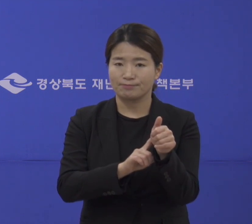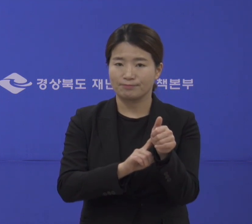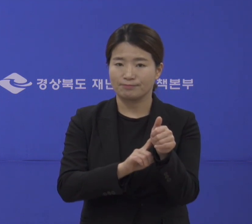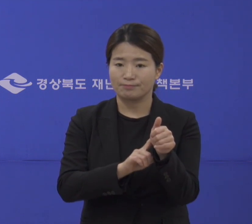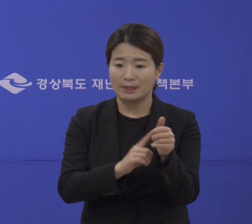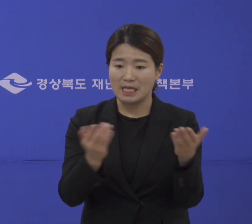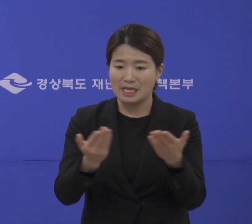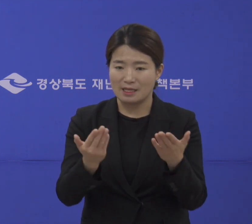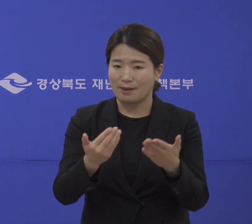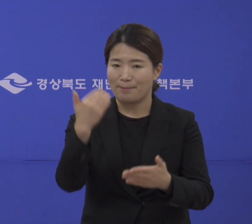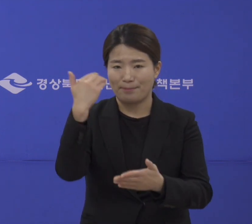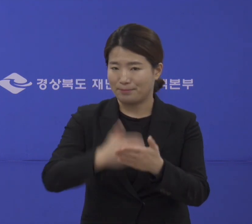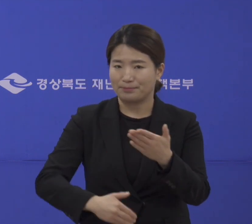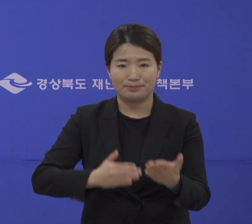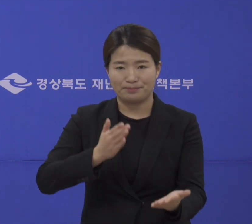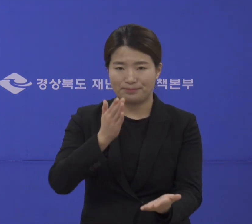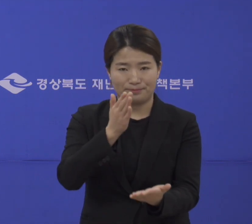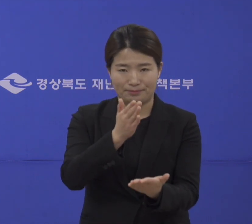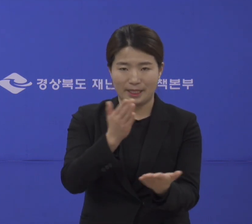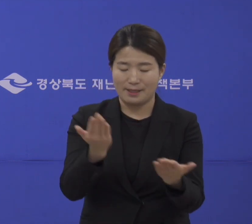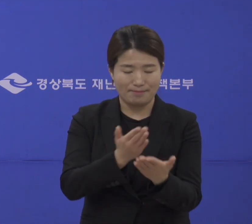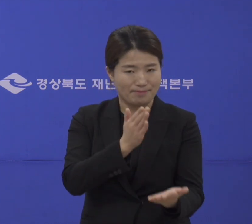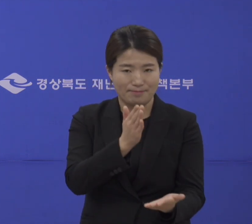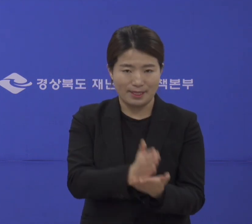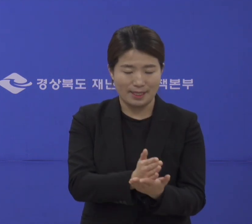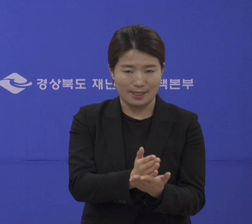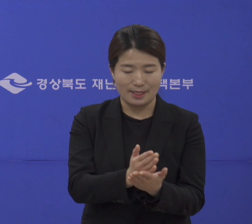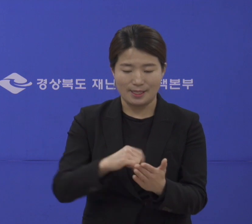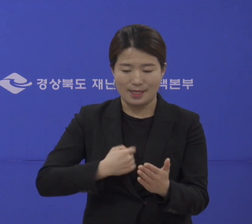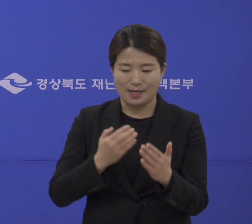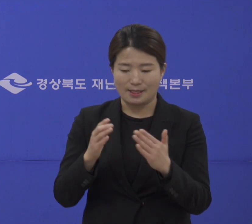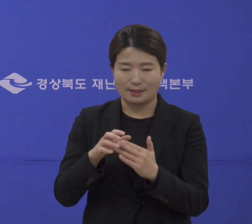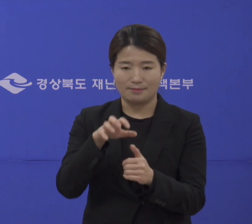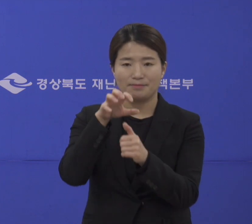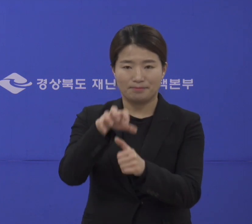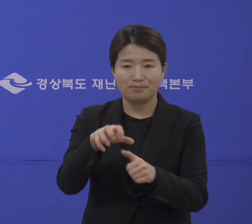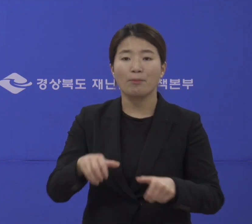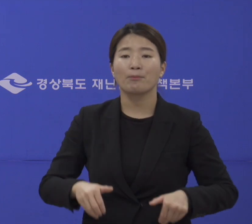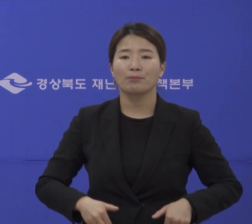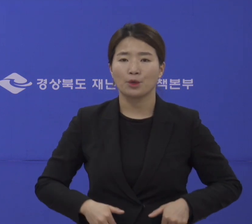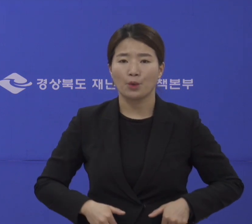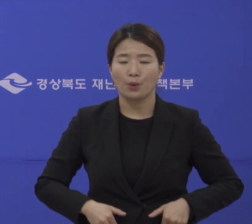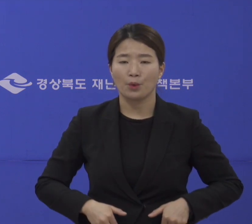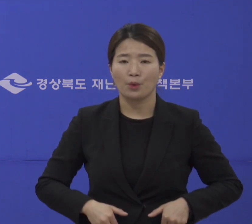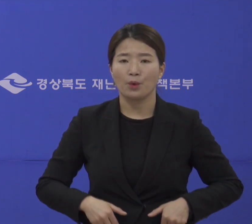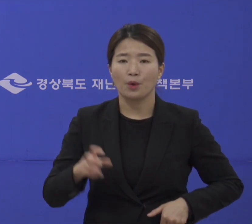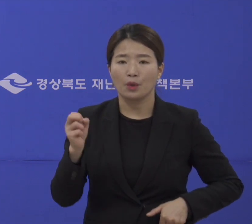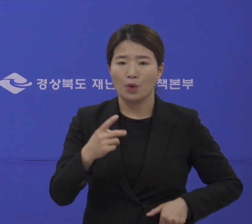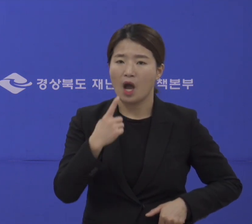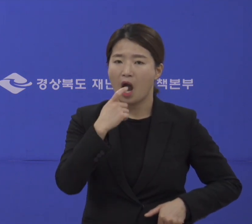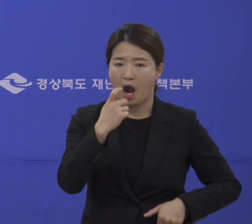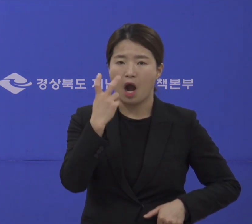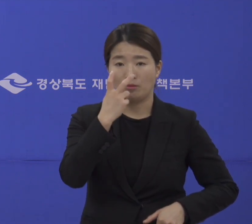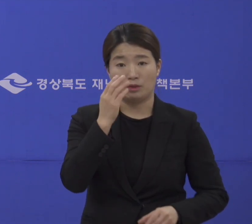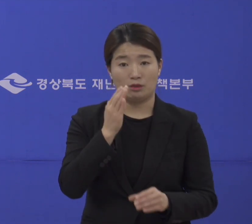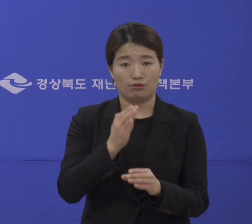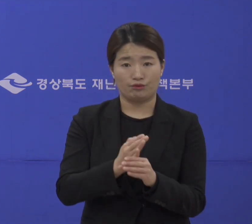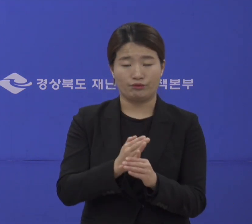거기에서 근무해서 빠져서 지금 자가 격리를 해야 되고 지금 검체를 하고 있습니다.